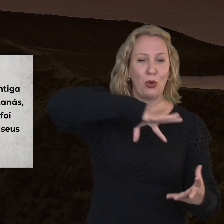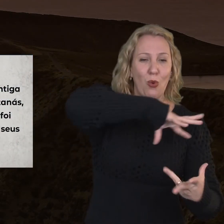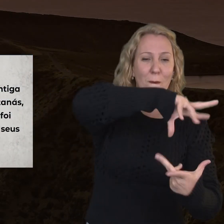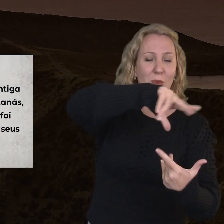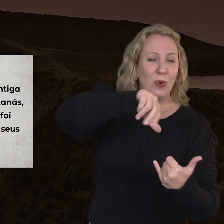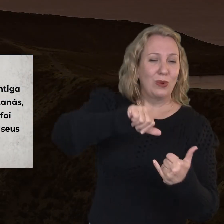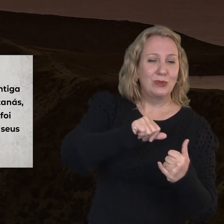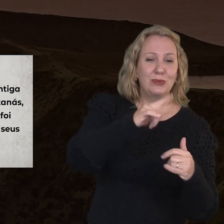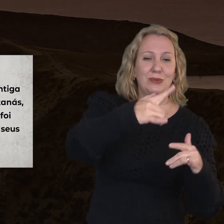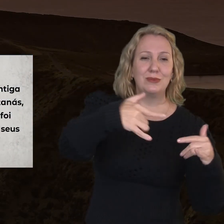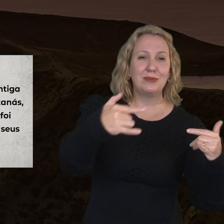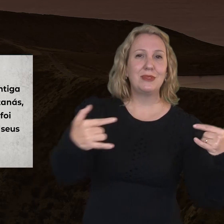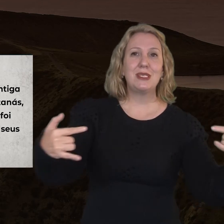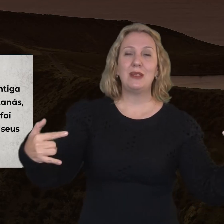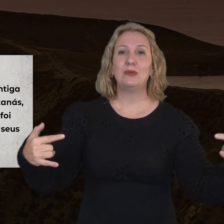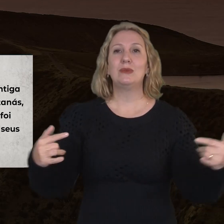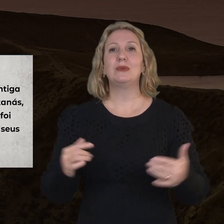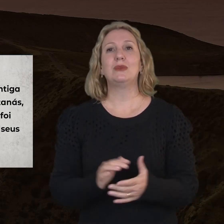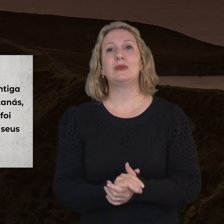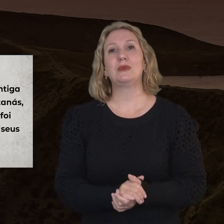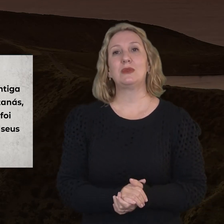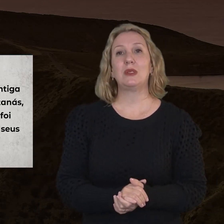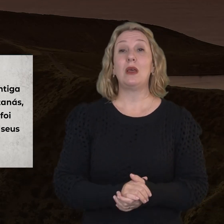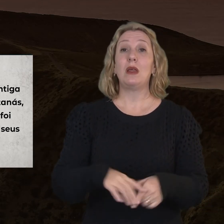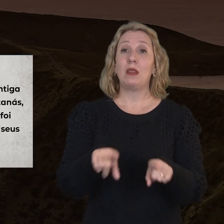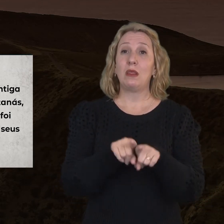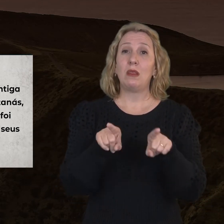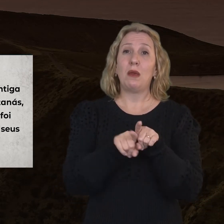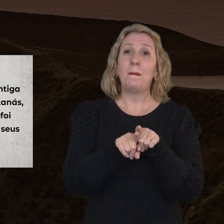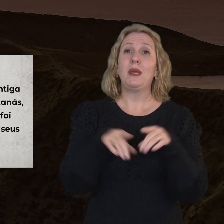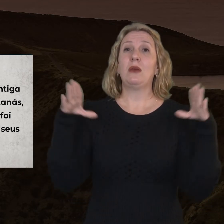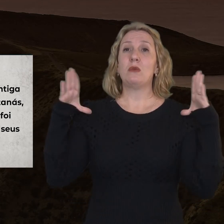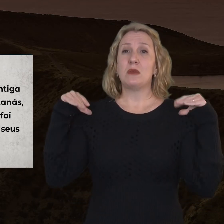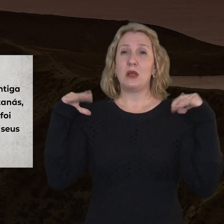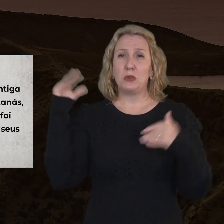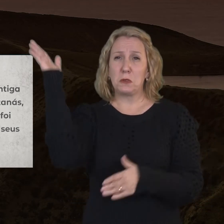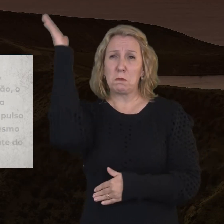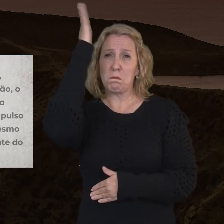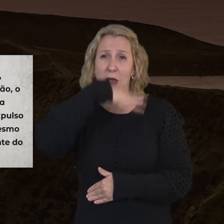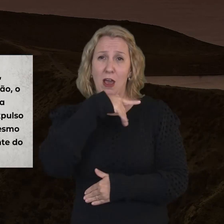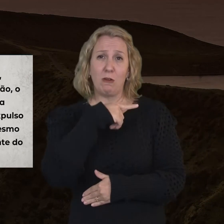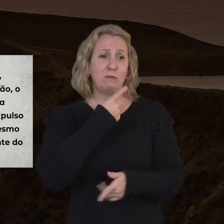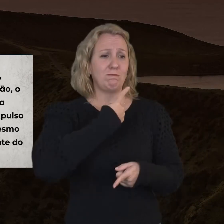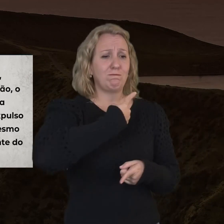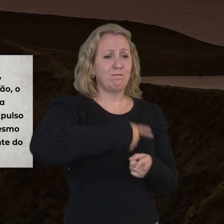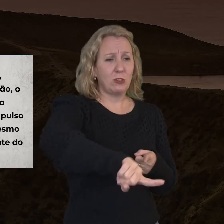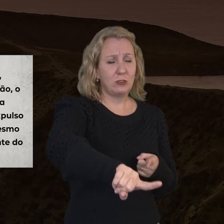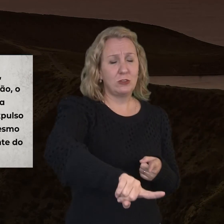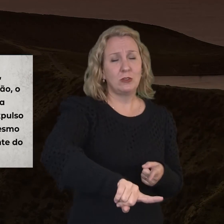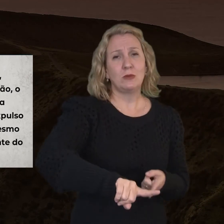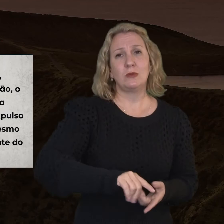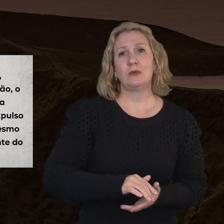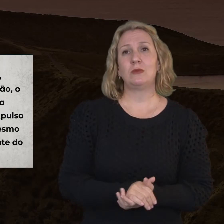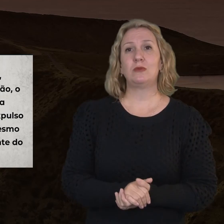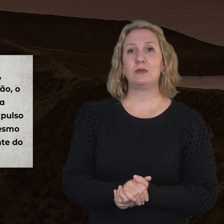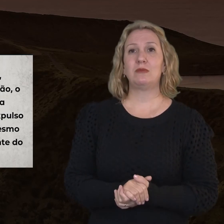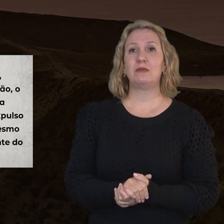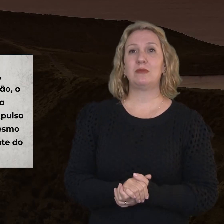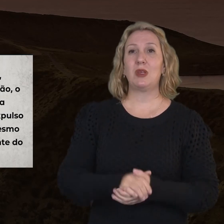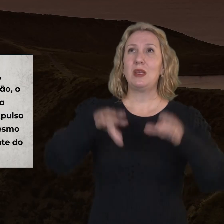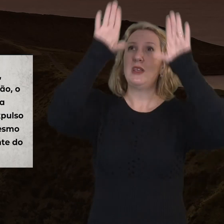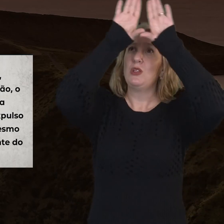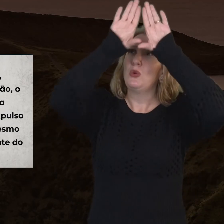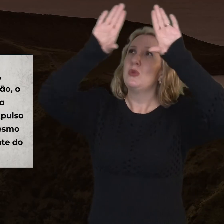foi atirado para a terra e com ele os seus anjos para tirado para terra né então ouvi grande voz no céu proclamando